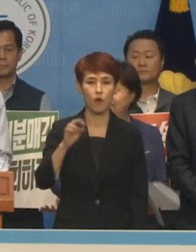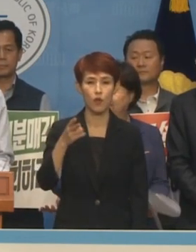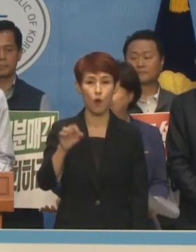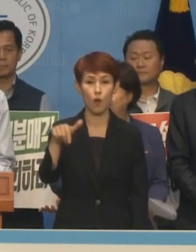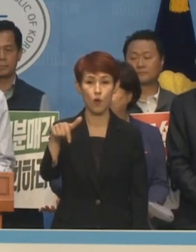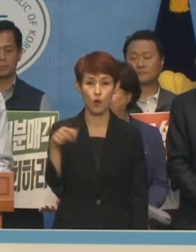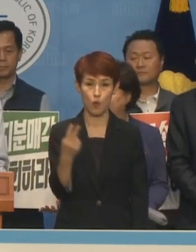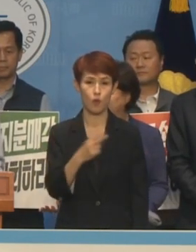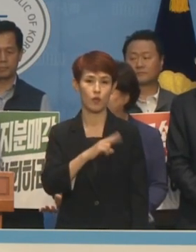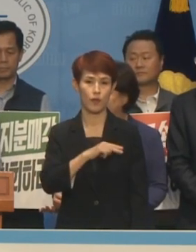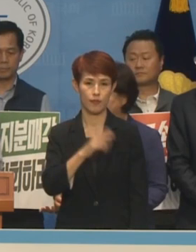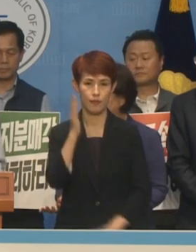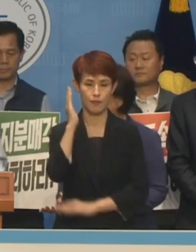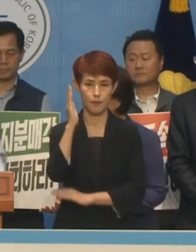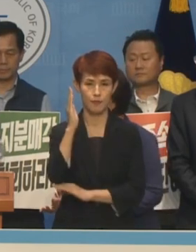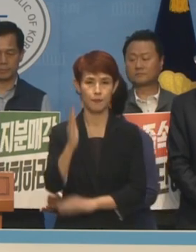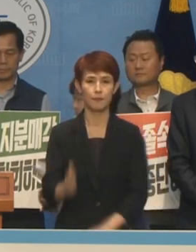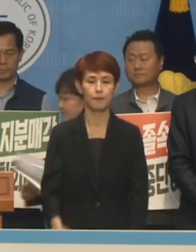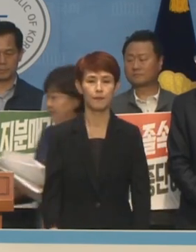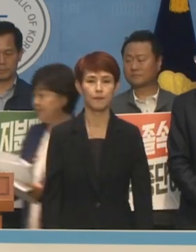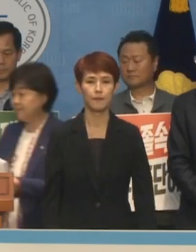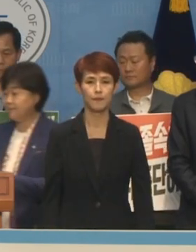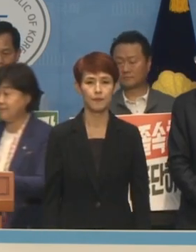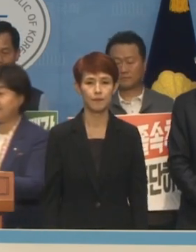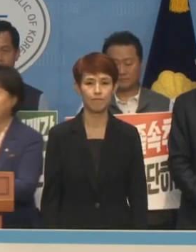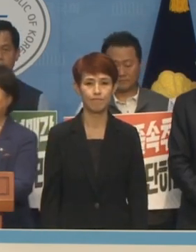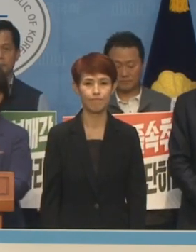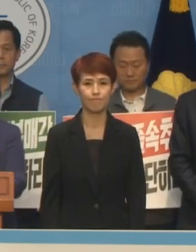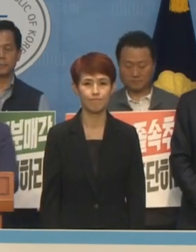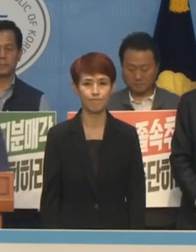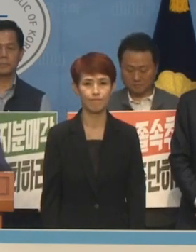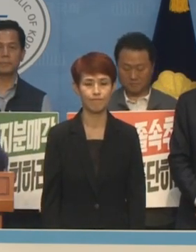의원님 말씀 있으시겠습니다.